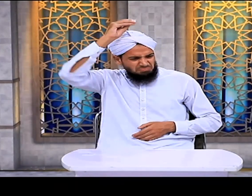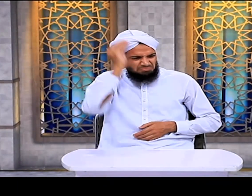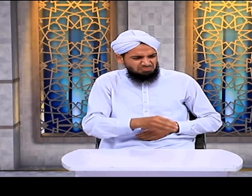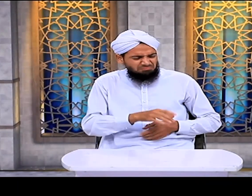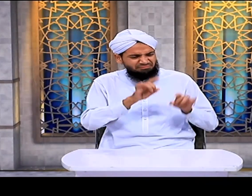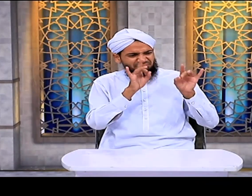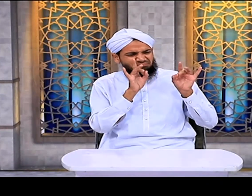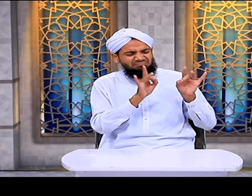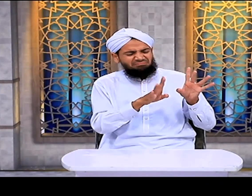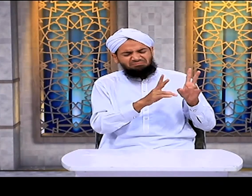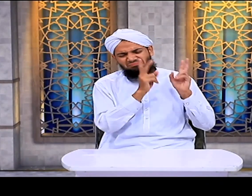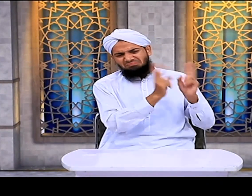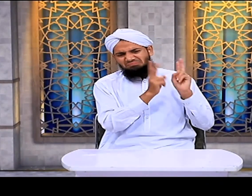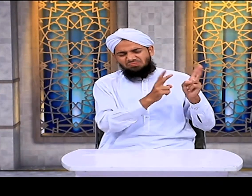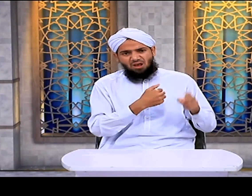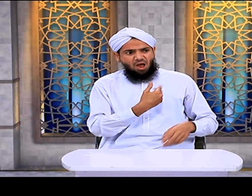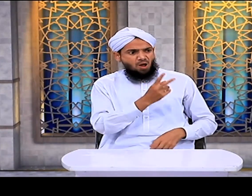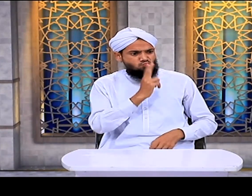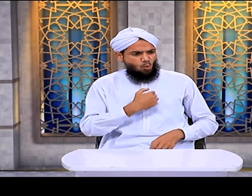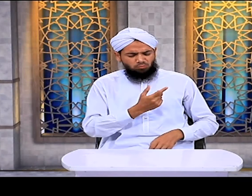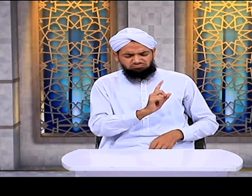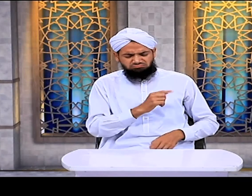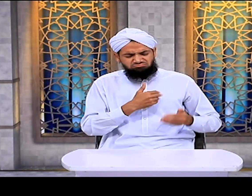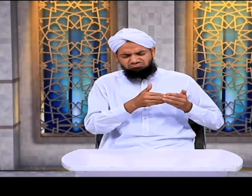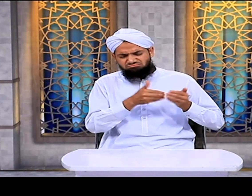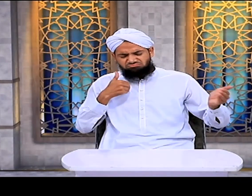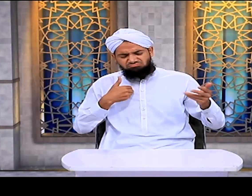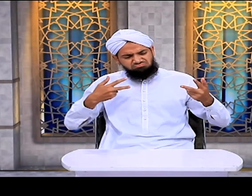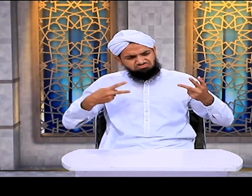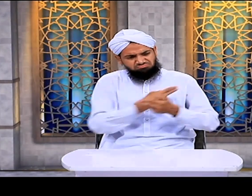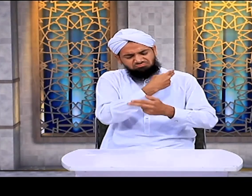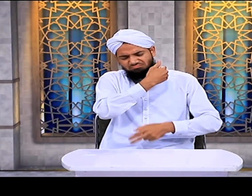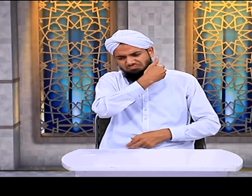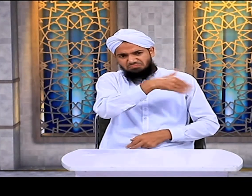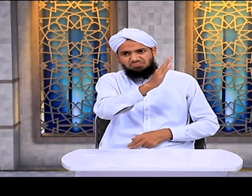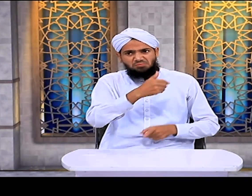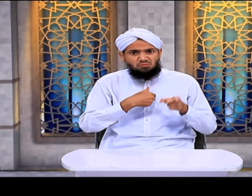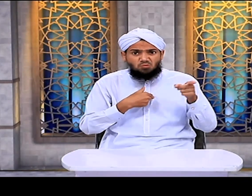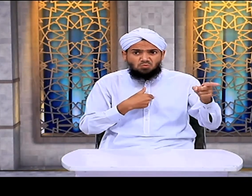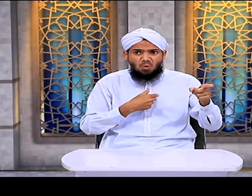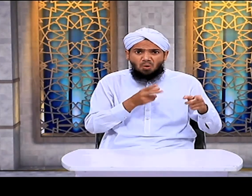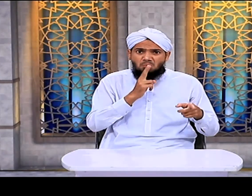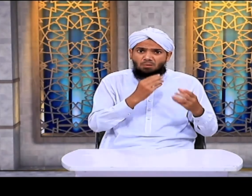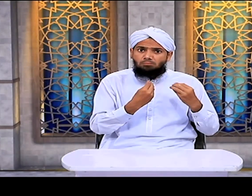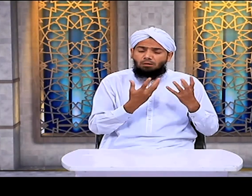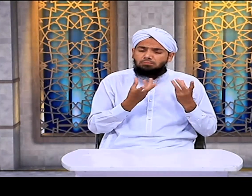میں اور مجھ سے بات مت کرو۔ اس وقت وہ ہر بھلائی سے مایوس ہو جائیں گے، چیخیں گے